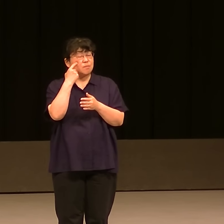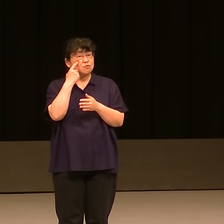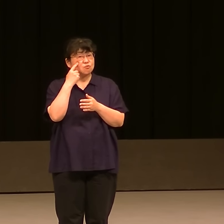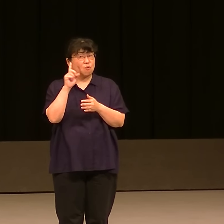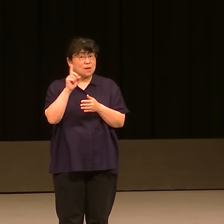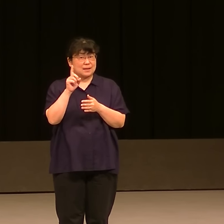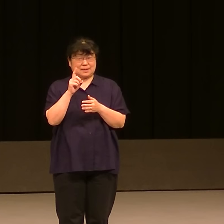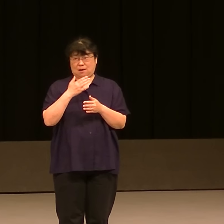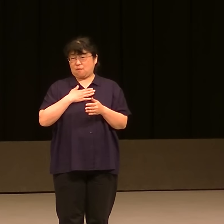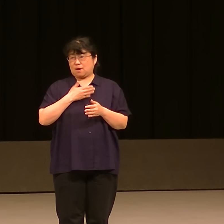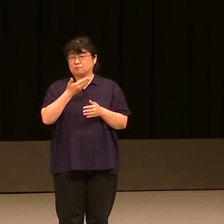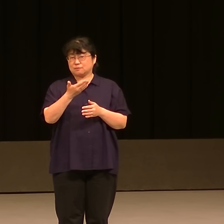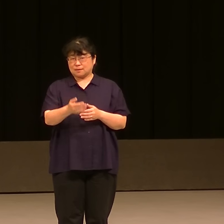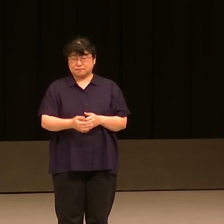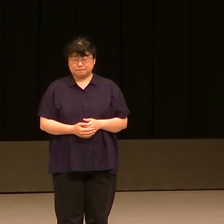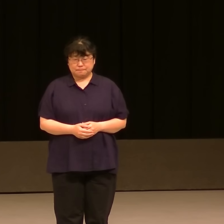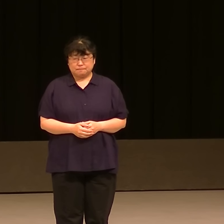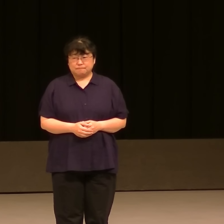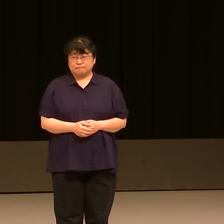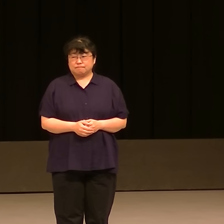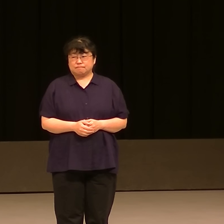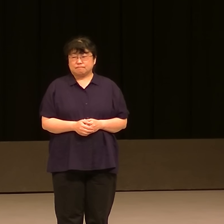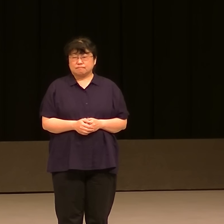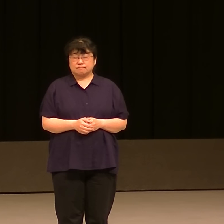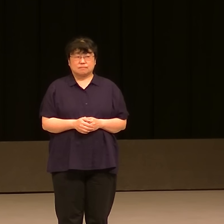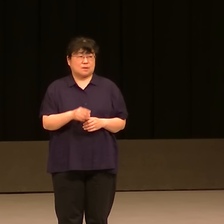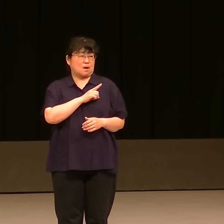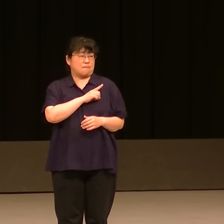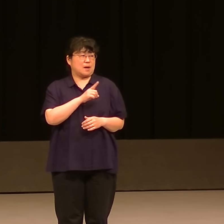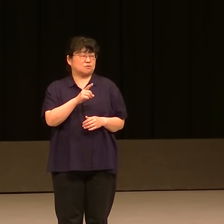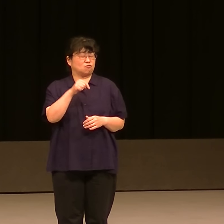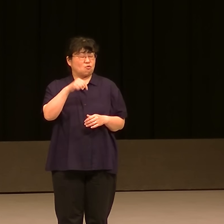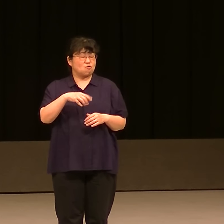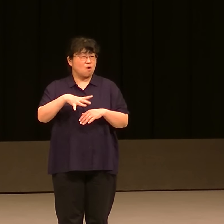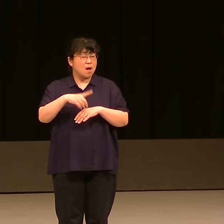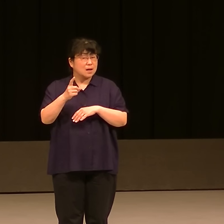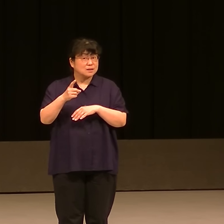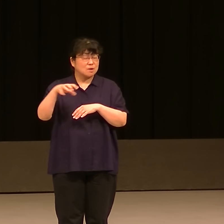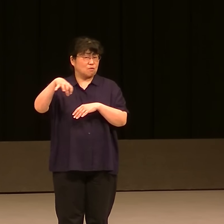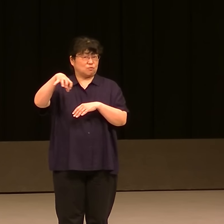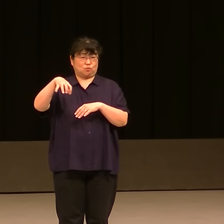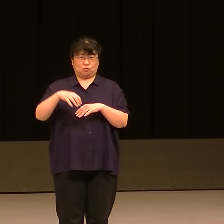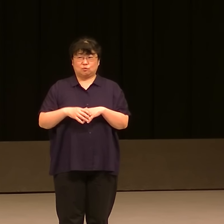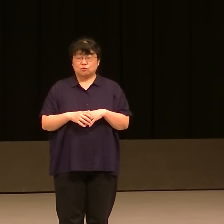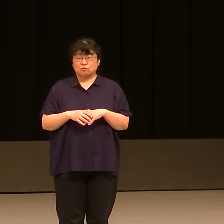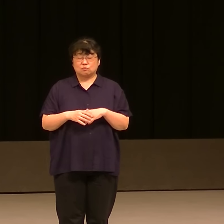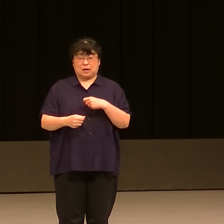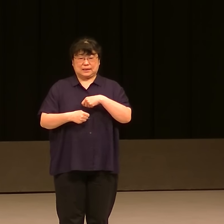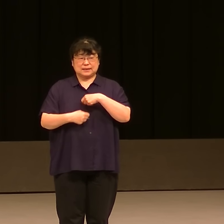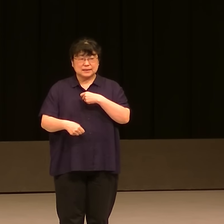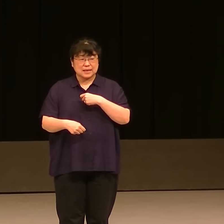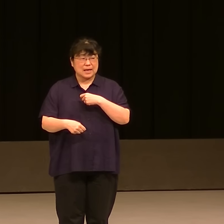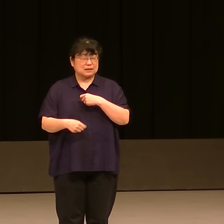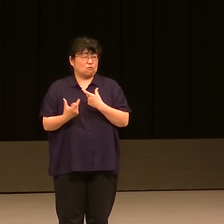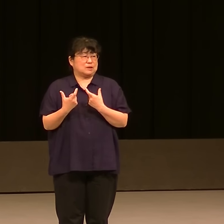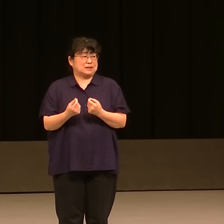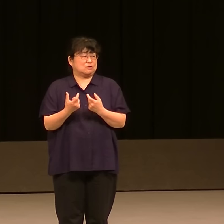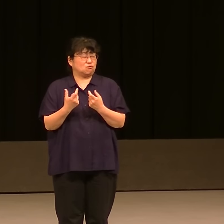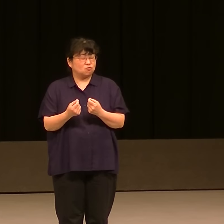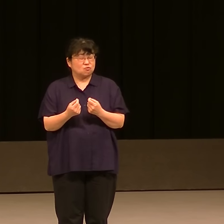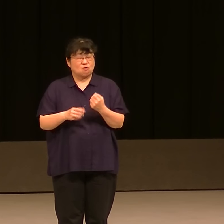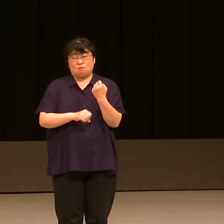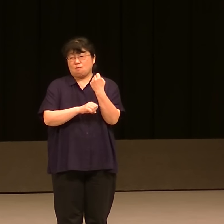えるということでございますが、まずこの最初の部分ですね、正義と秩序を基